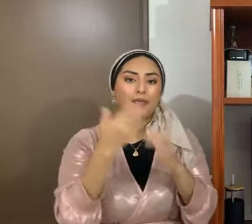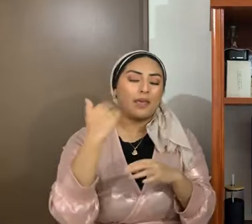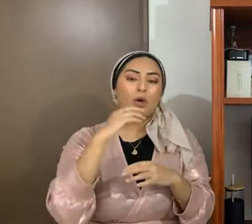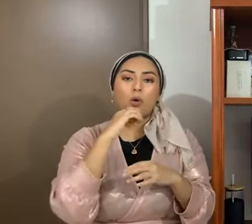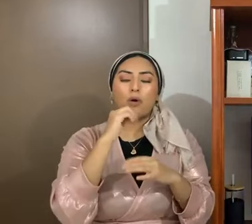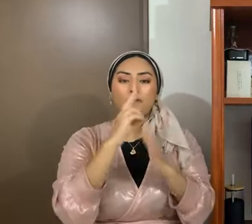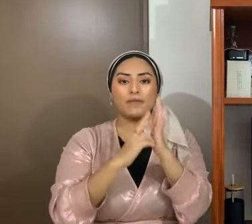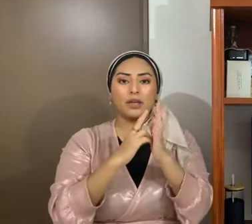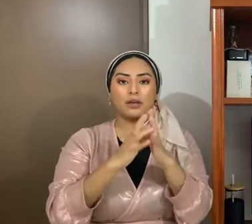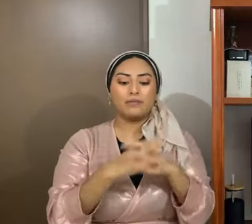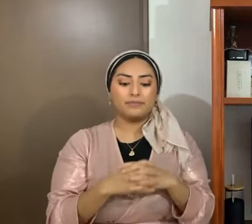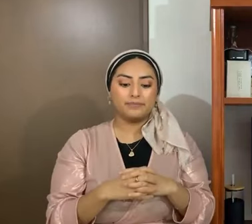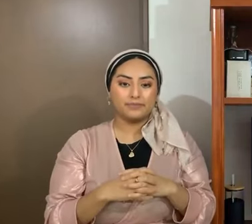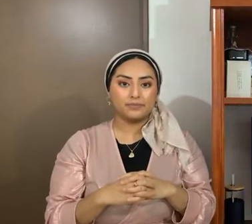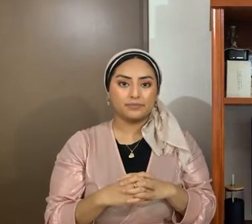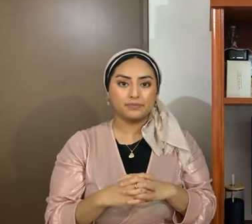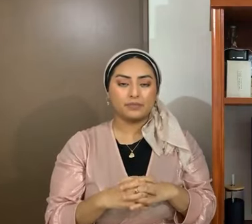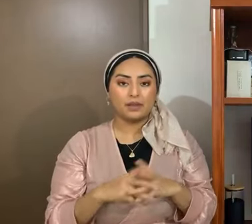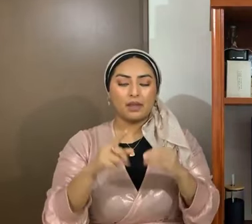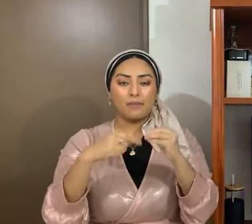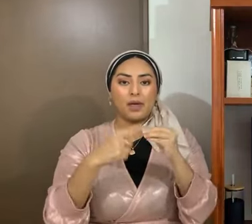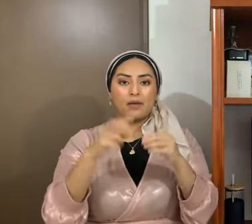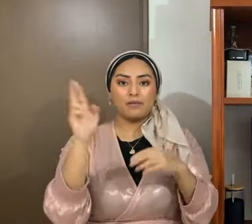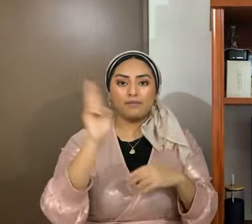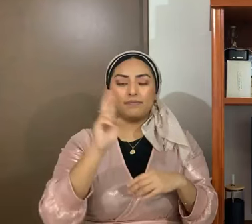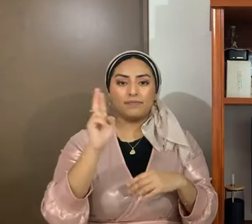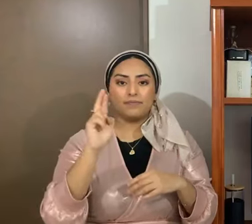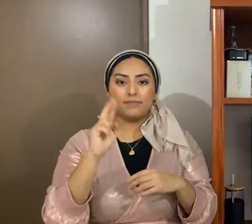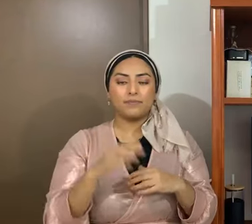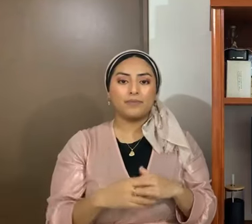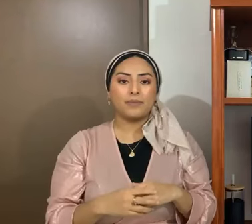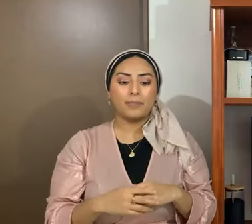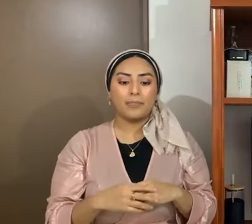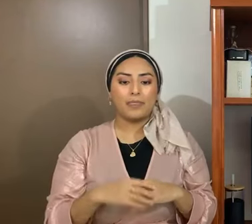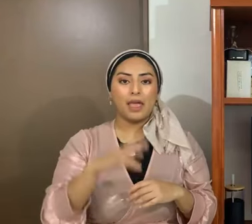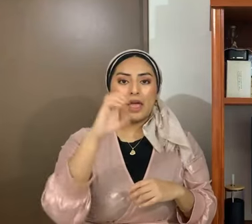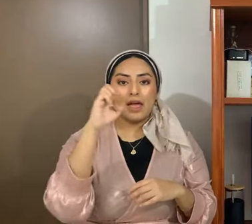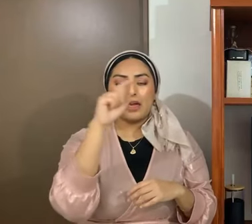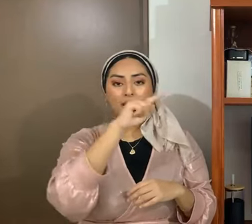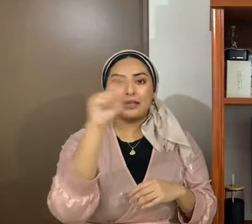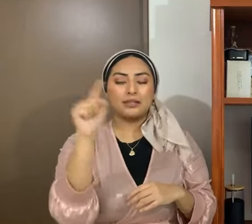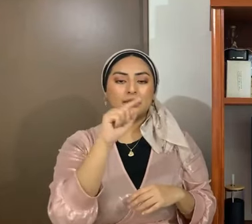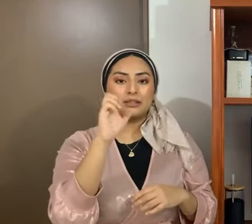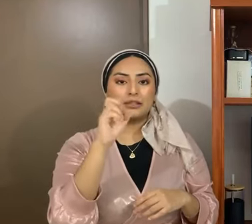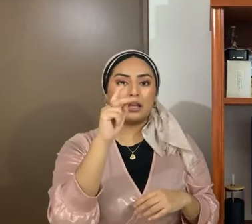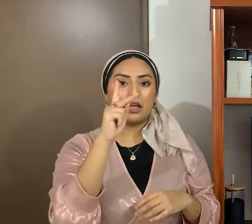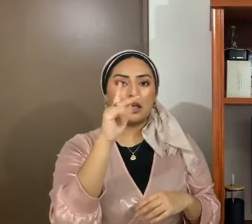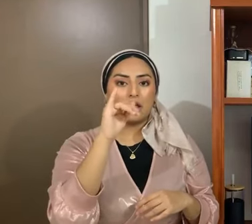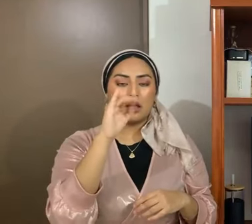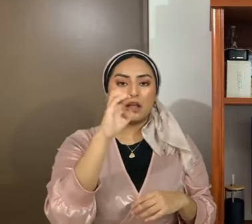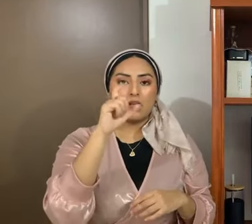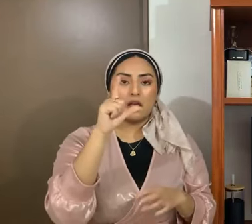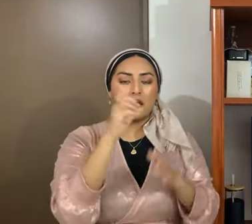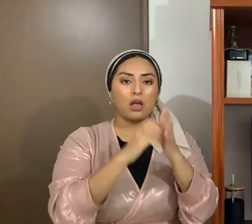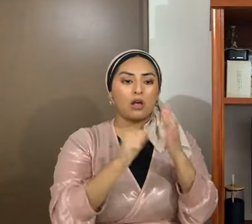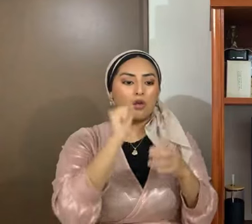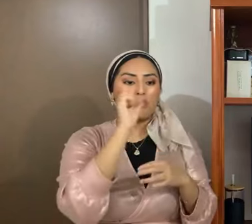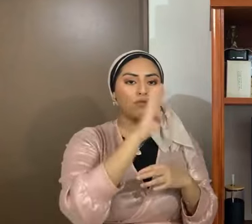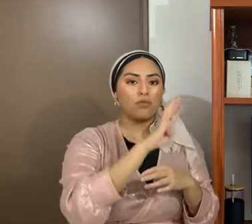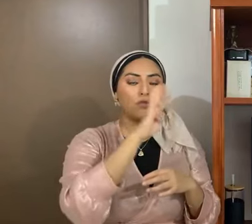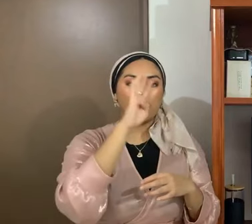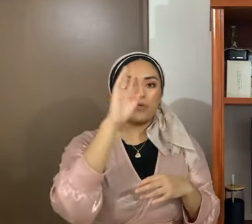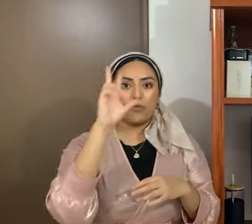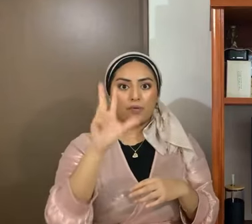temas, las últimas series de Apocalipsis. Vamos a Ezequiel 43, vamos para allá, vamos a entrar ya en